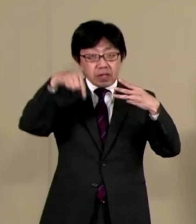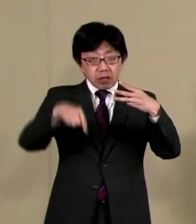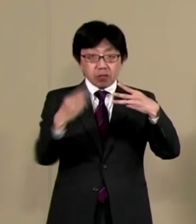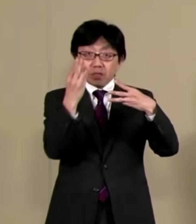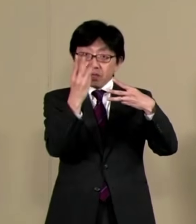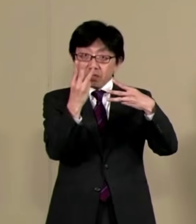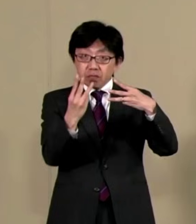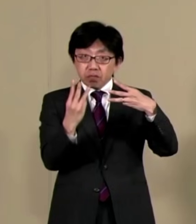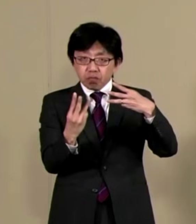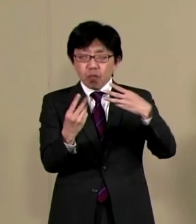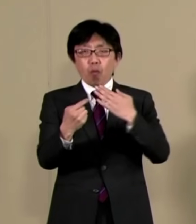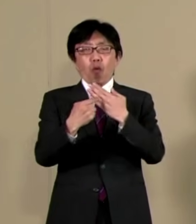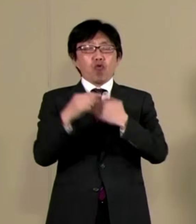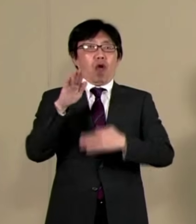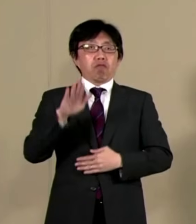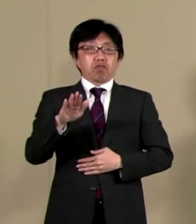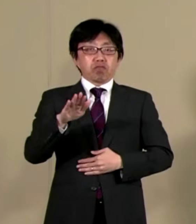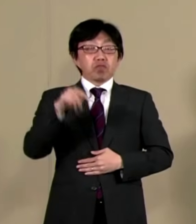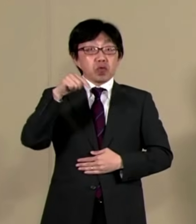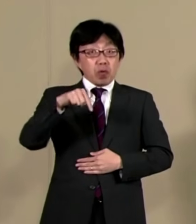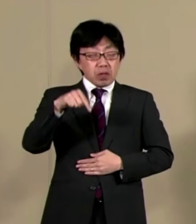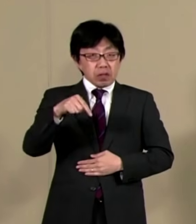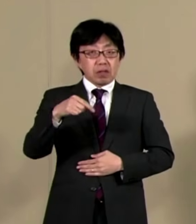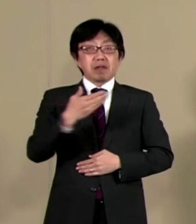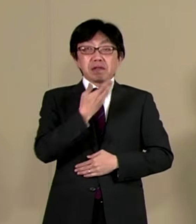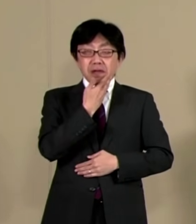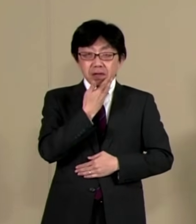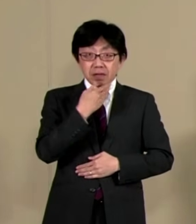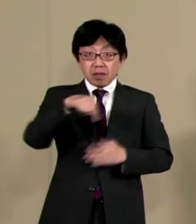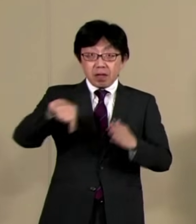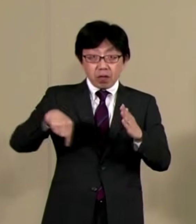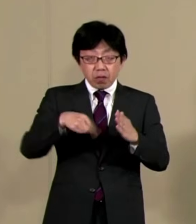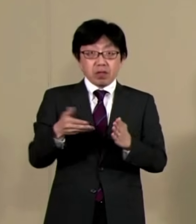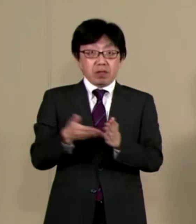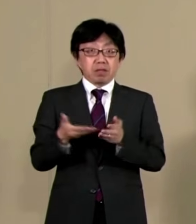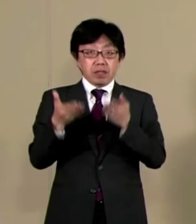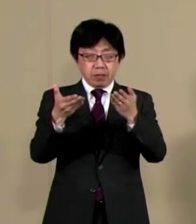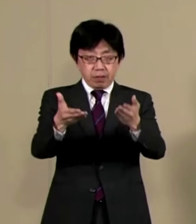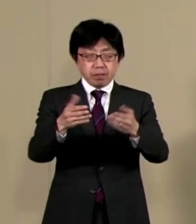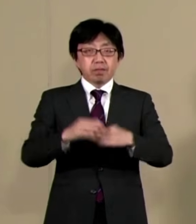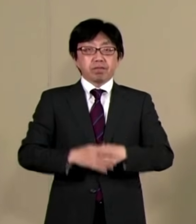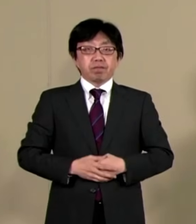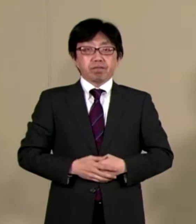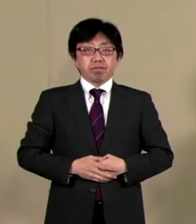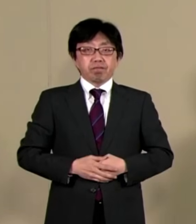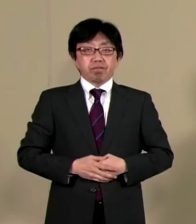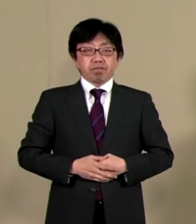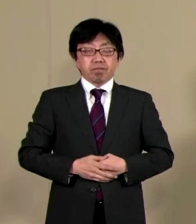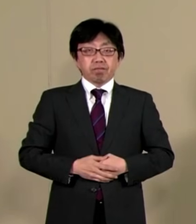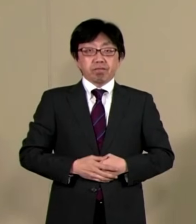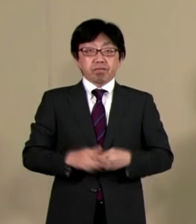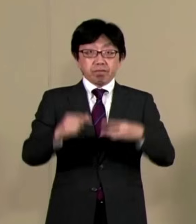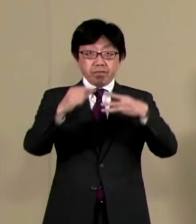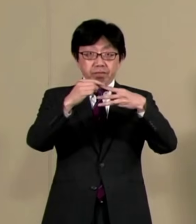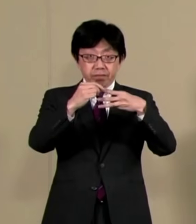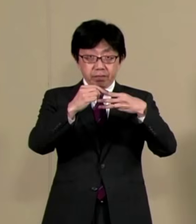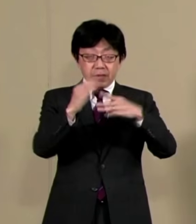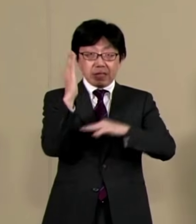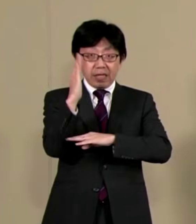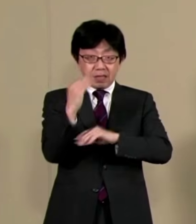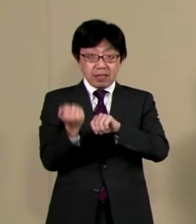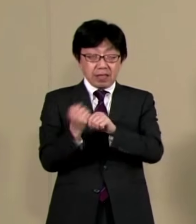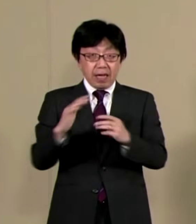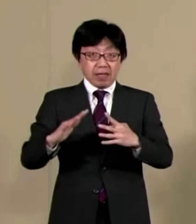ありますここではその概略についてで説明しますまず1つ目の軸政治再建